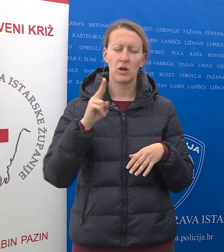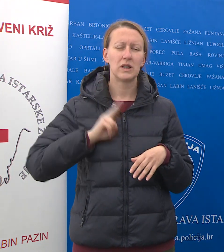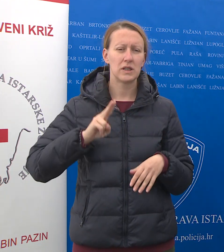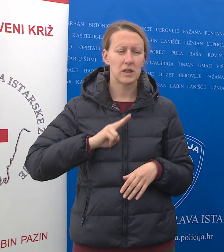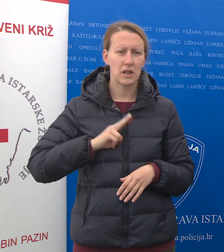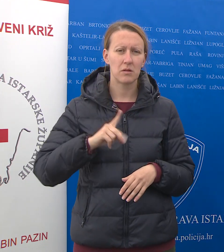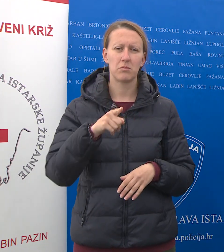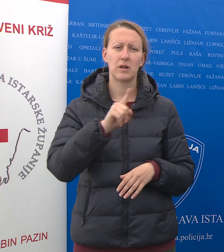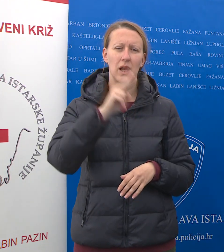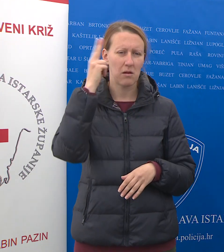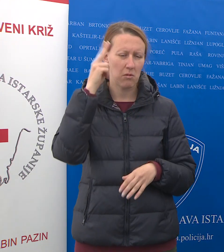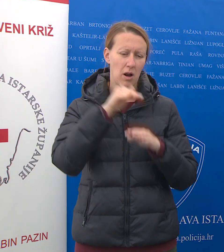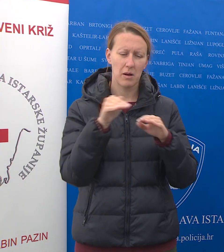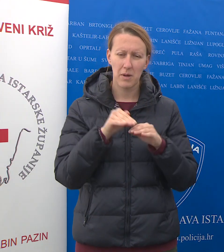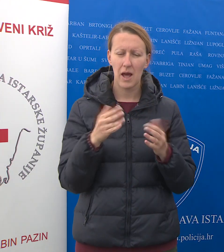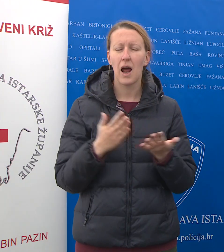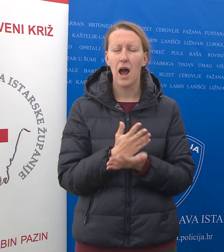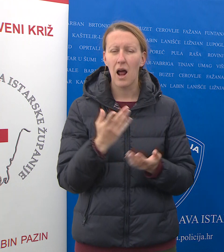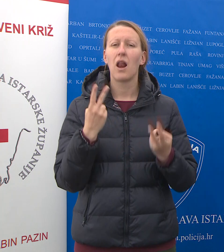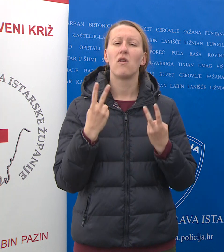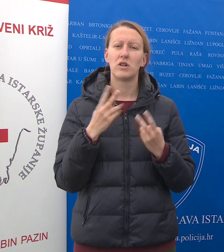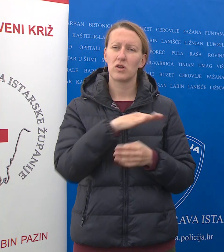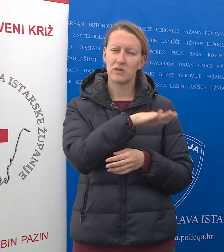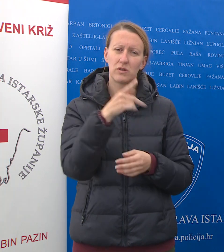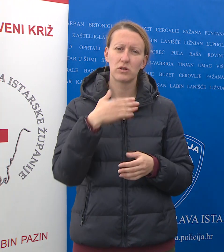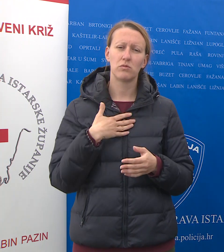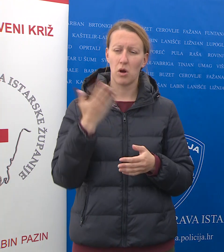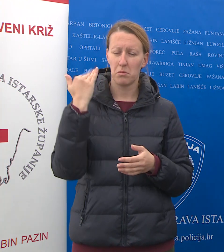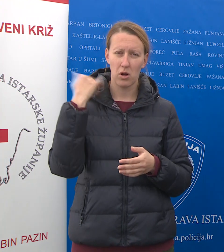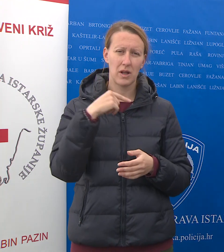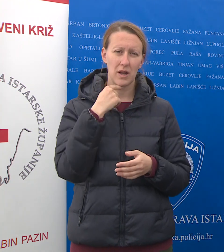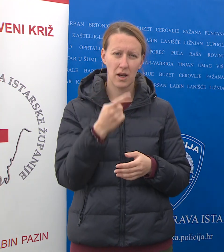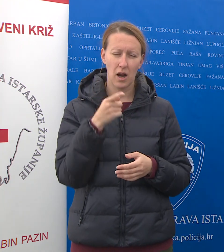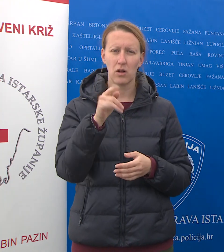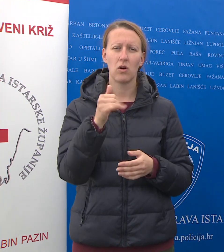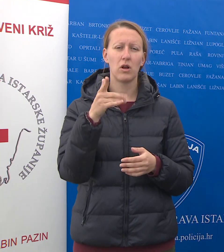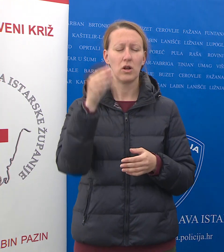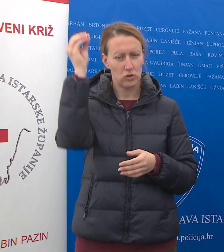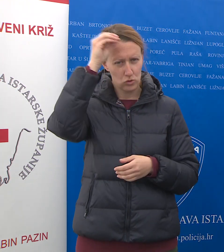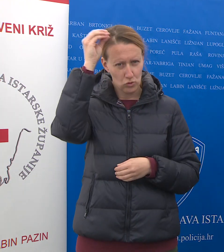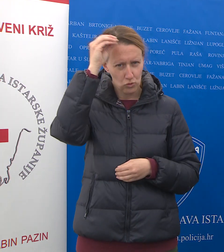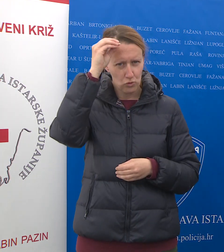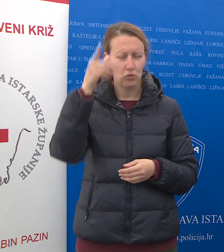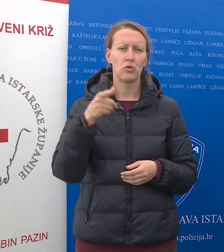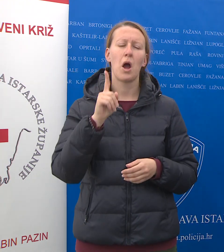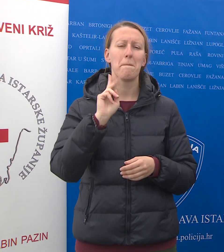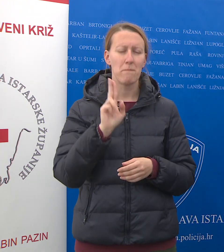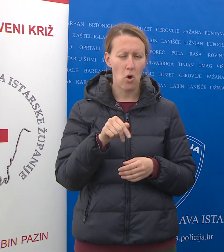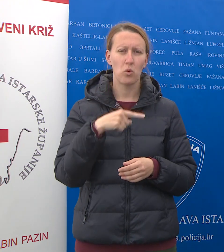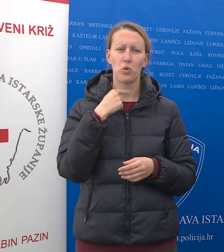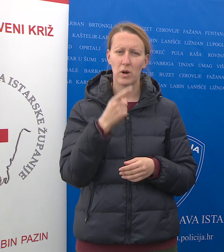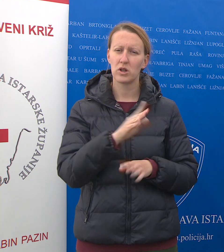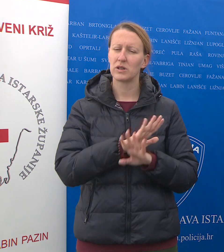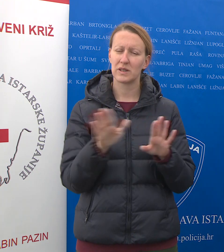trpe nepopularne mjere, ali uvažavajući sve što su moji prethodnici rekli, a to je struka, mogu